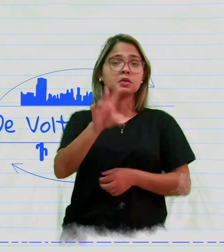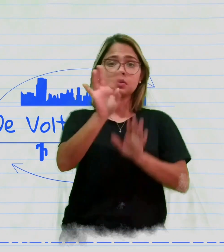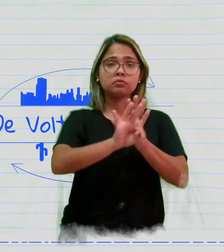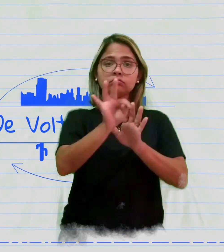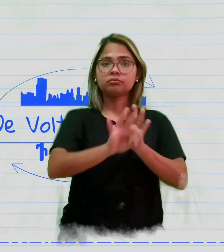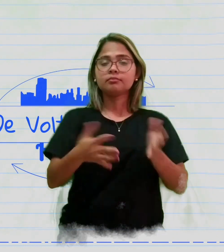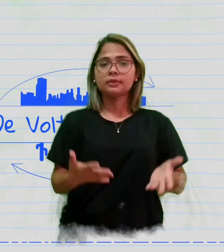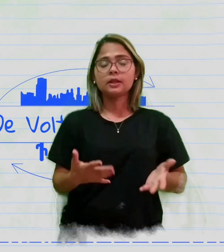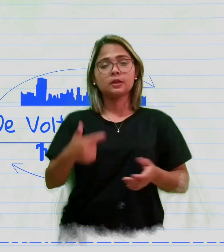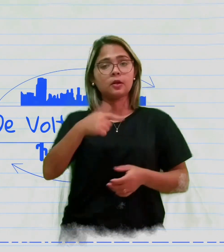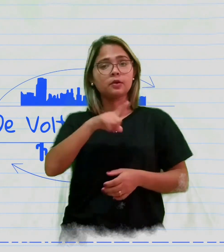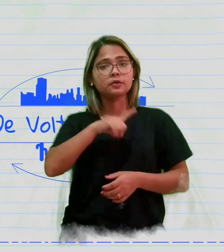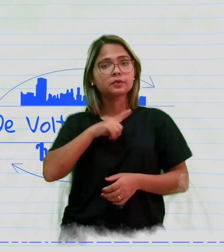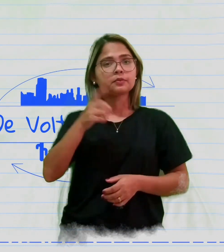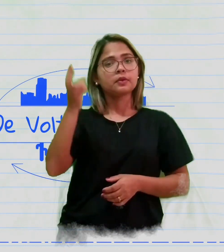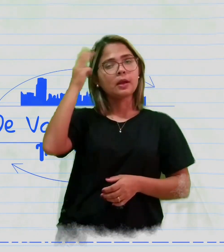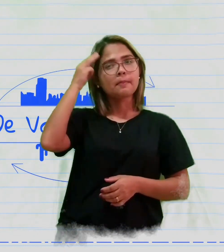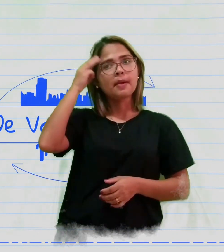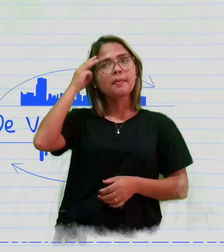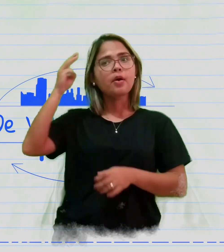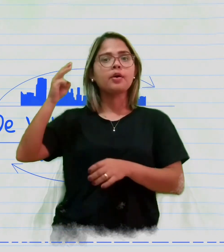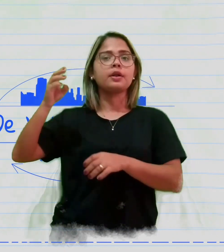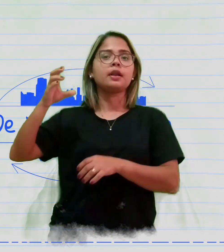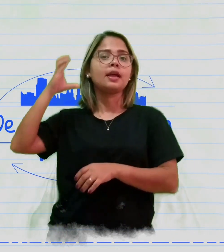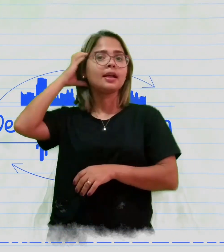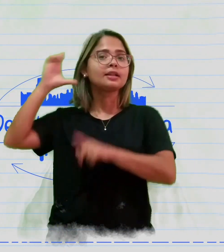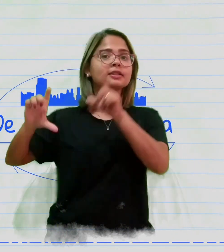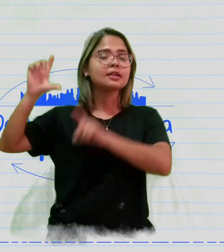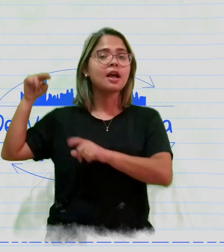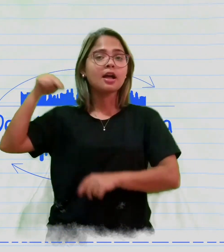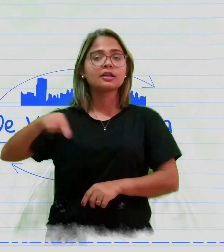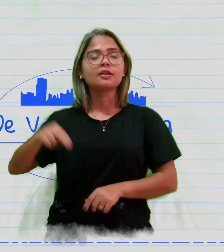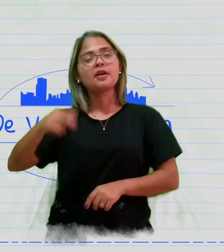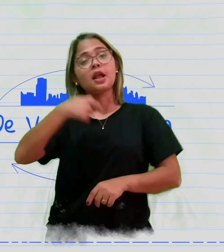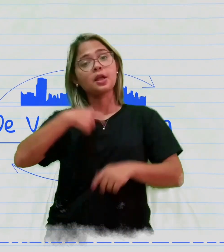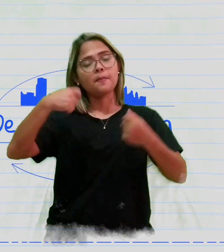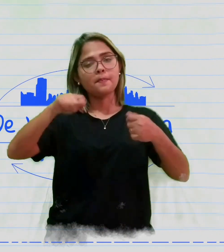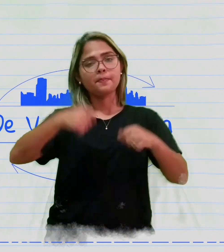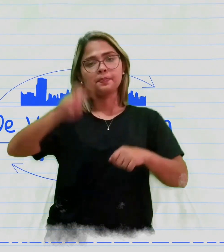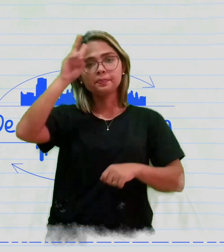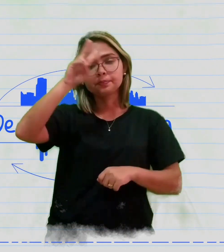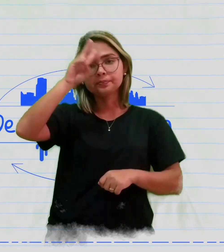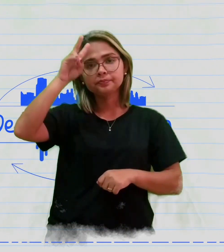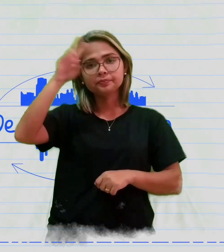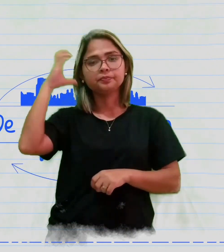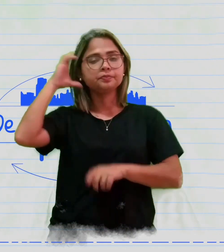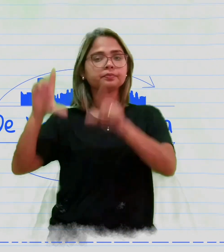esse texto. Então me veio à memória as radionovelas. E aí eu preciso de uma história para essas radionovelas. E o que estava